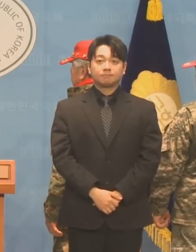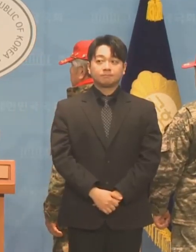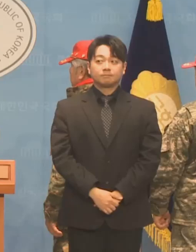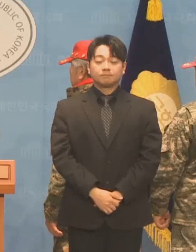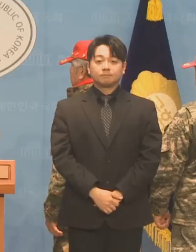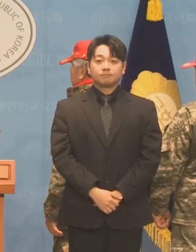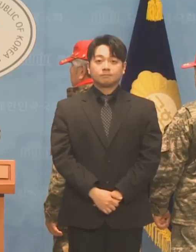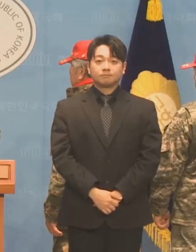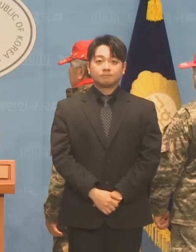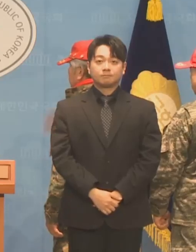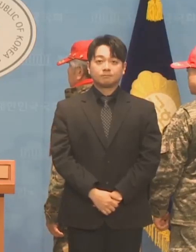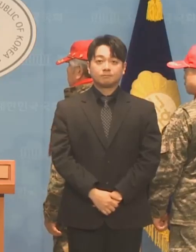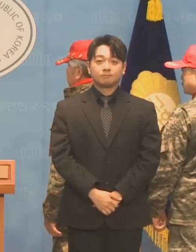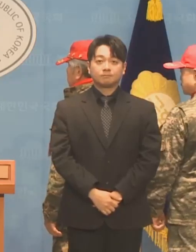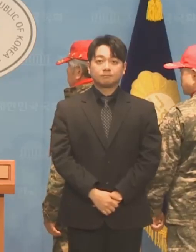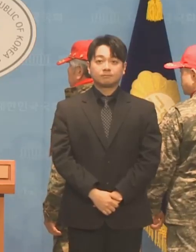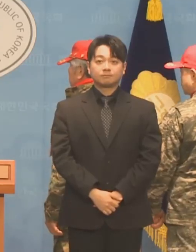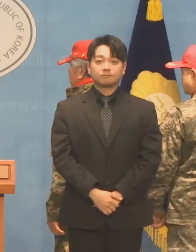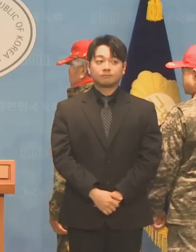바로